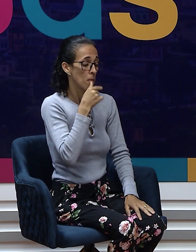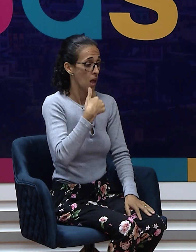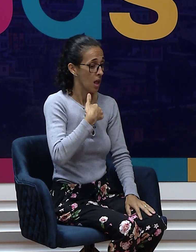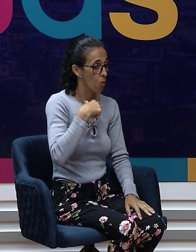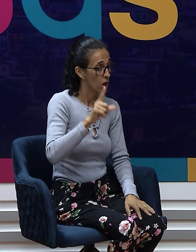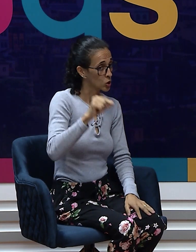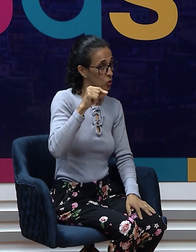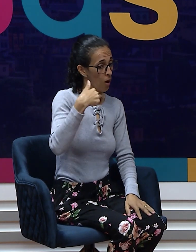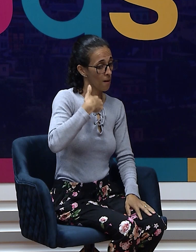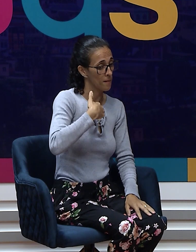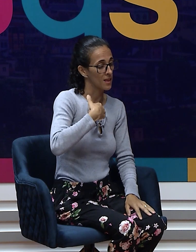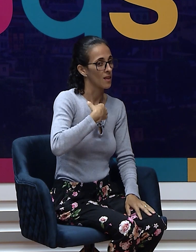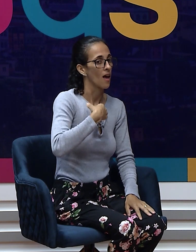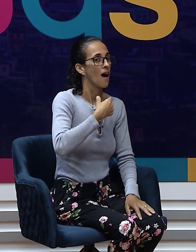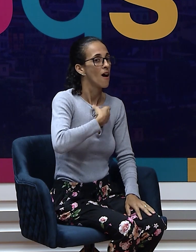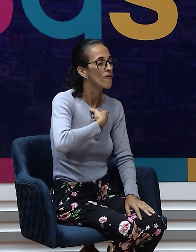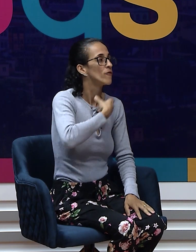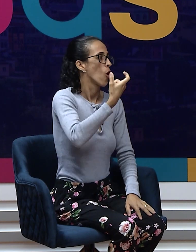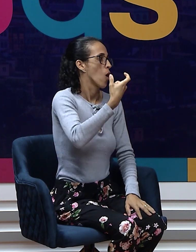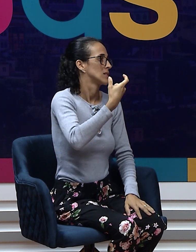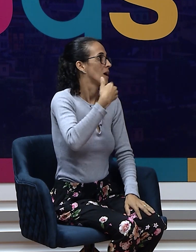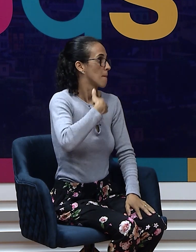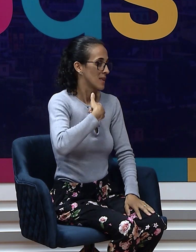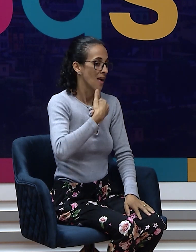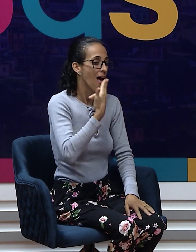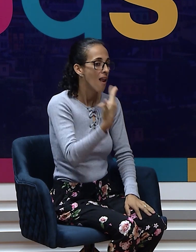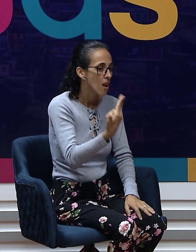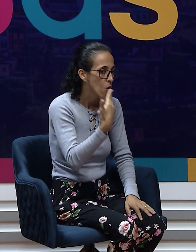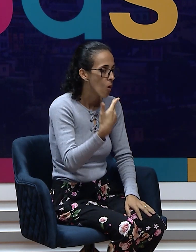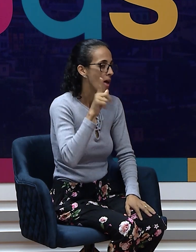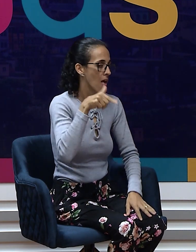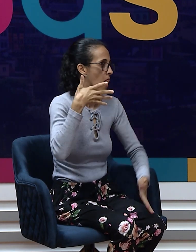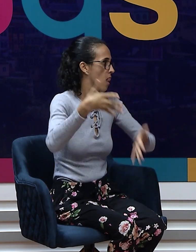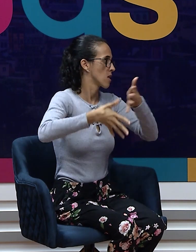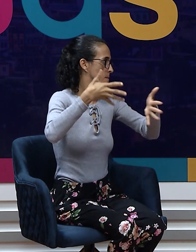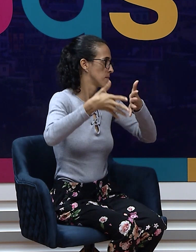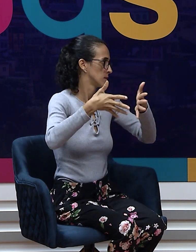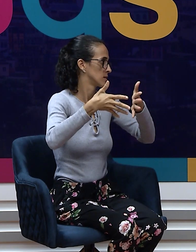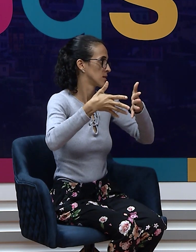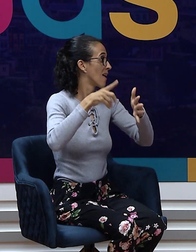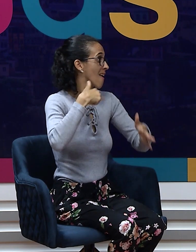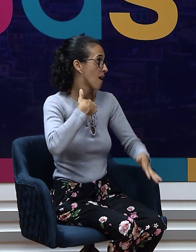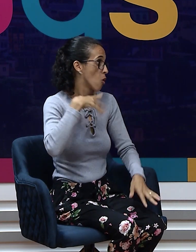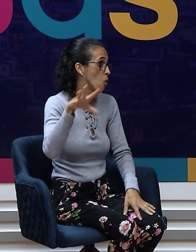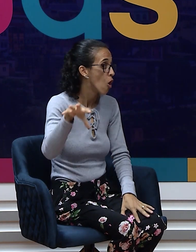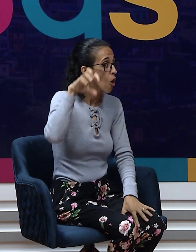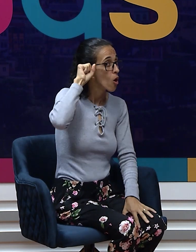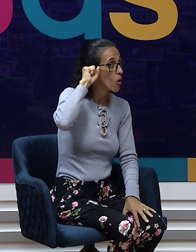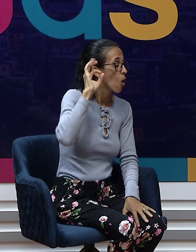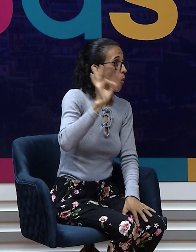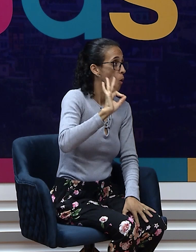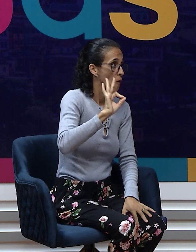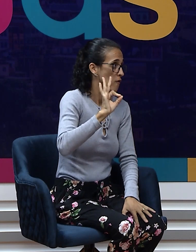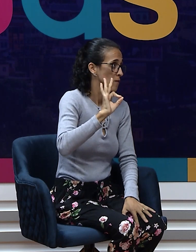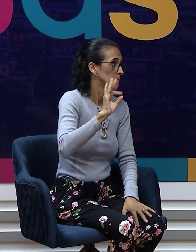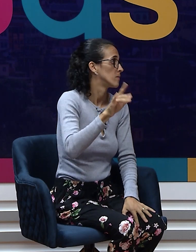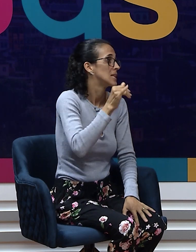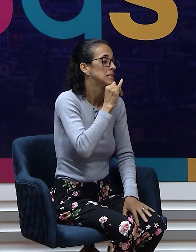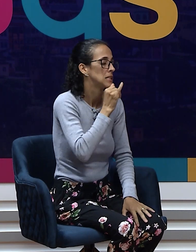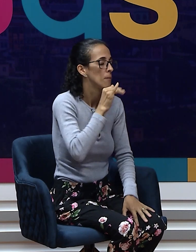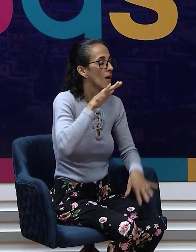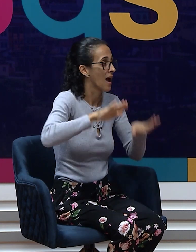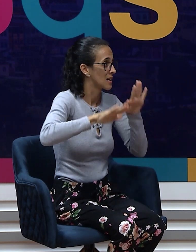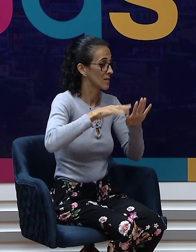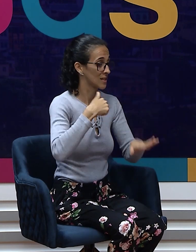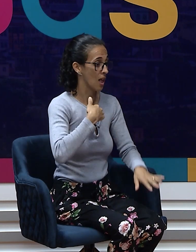um escolheu o seu caminho. Na realidade, eu tenho voz, eu tenho uma língua, a Libras. E às